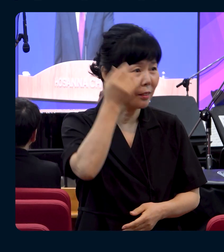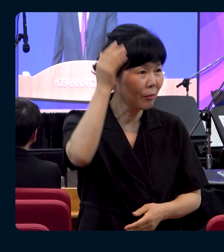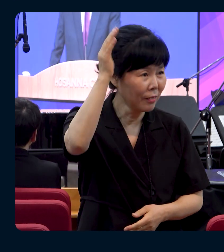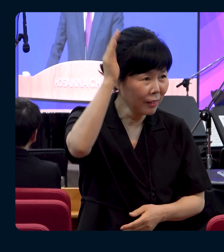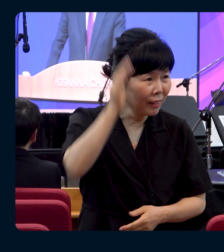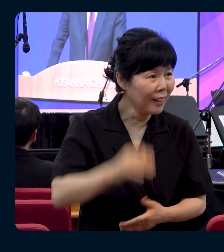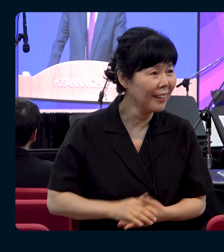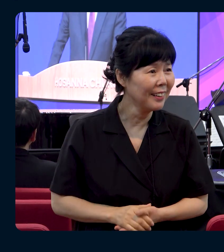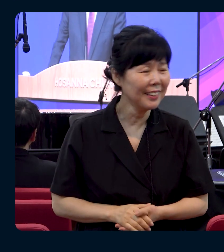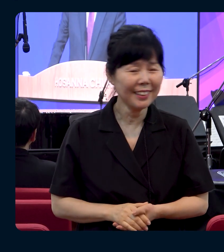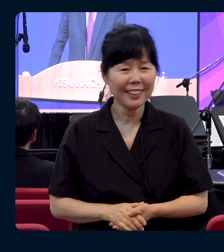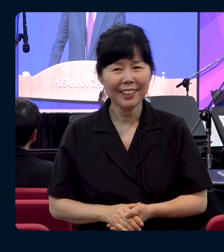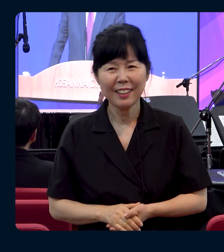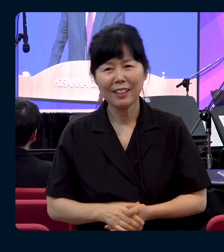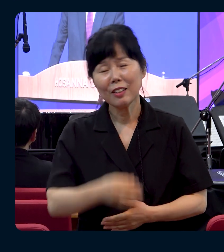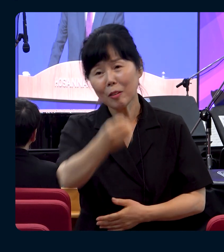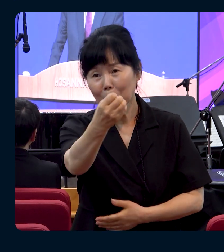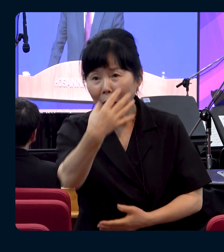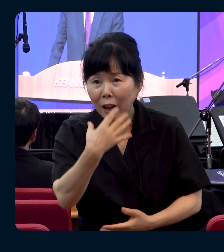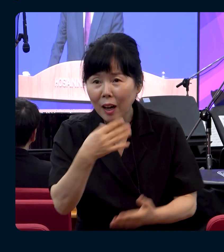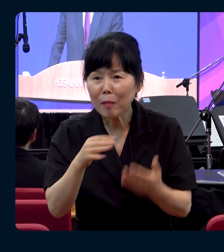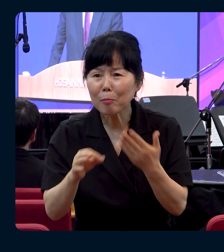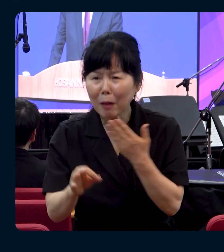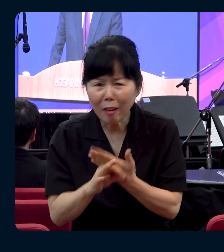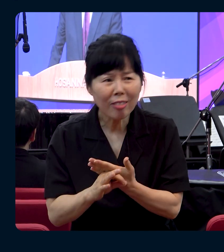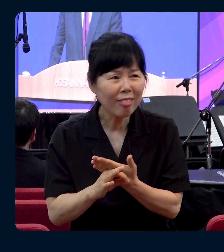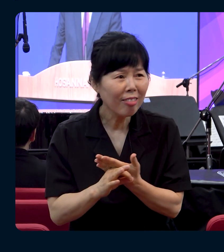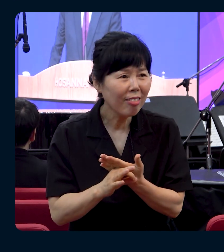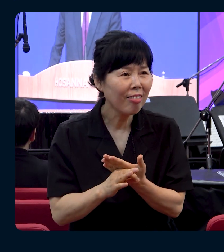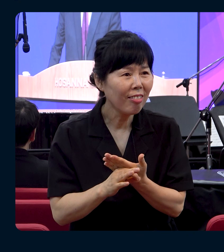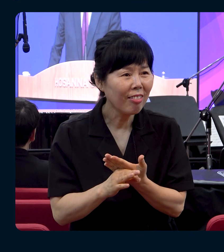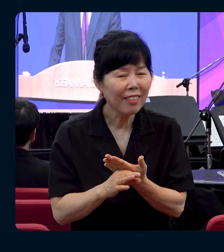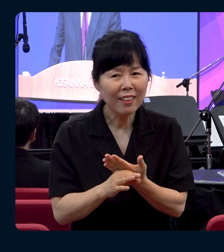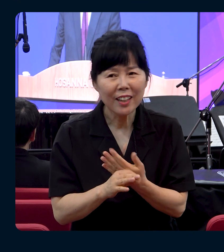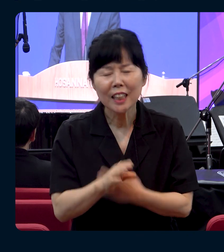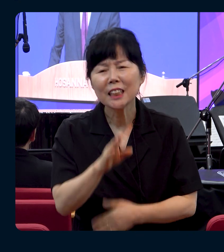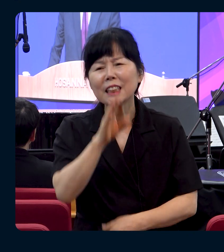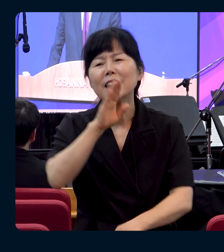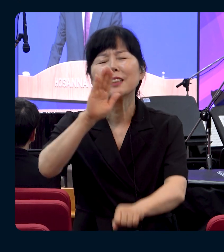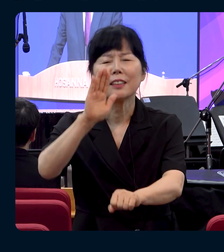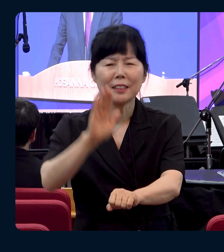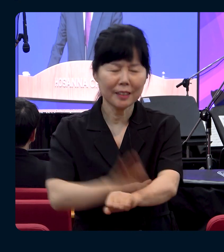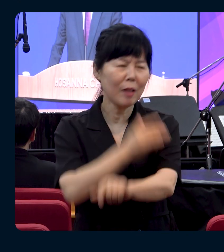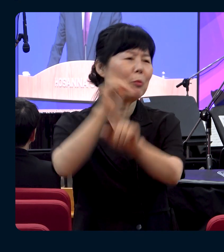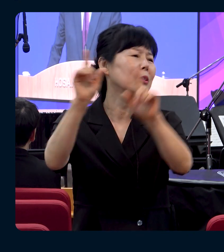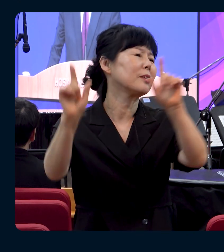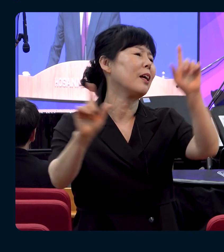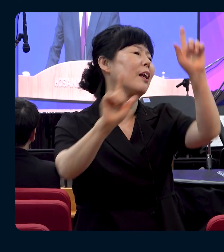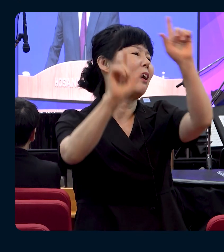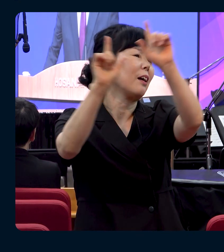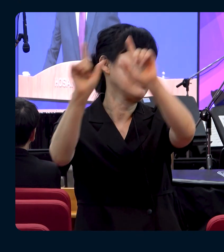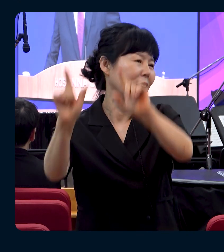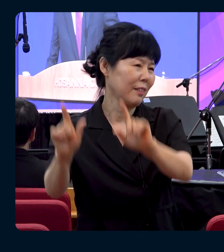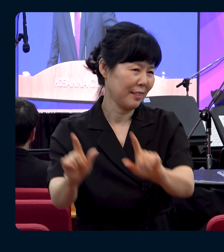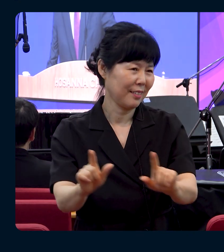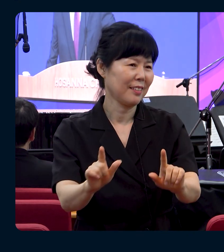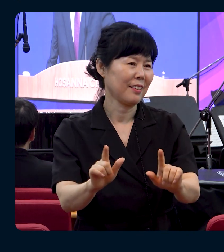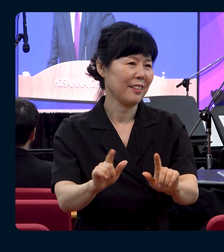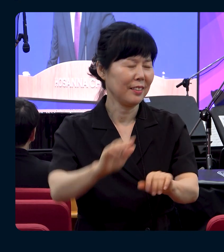그렇게 말한다면요, 좀 심각한 얘기지만 여러분 정말 잘못 산 거예요. 그건 인생이 아니다 하는